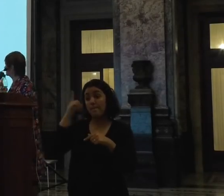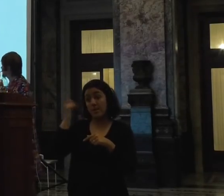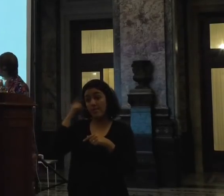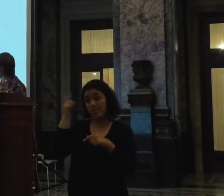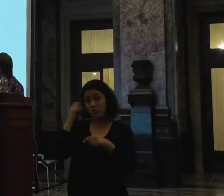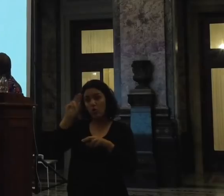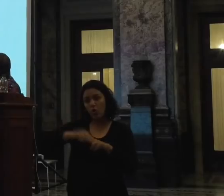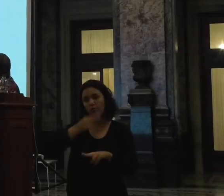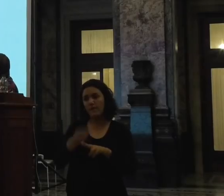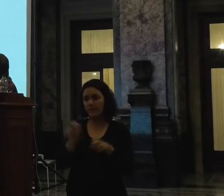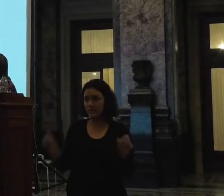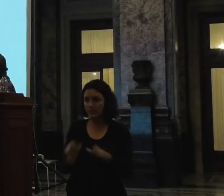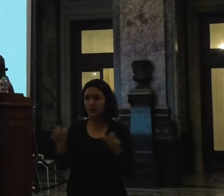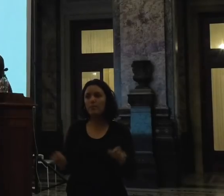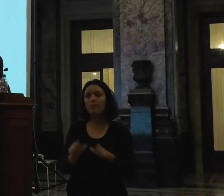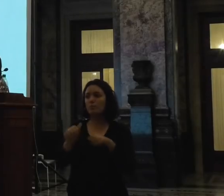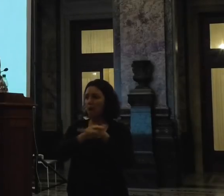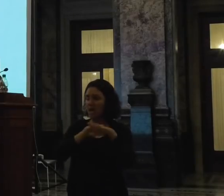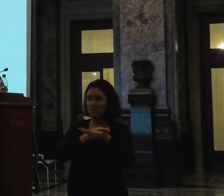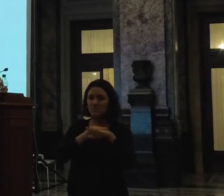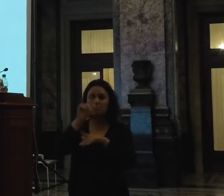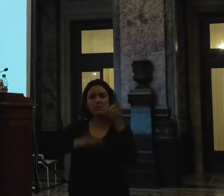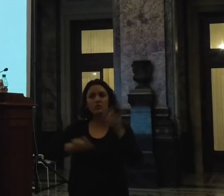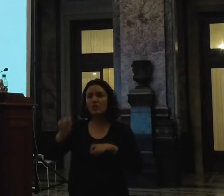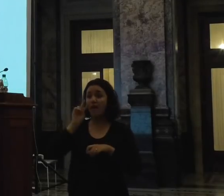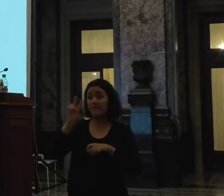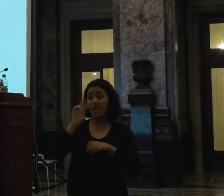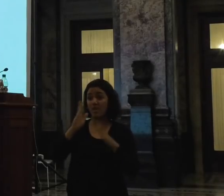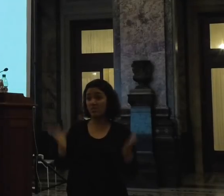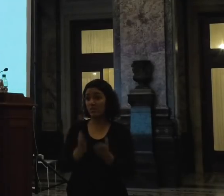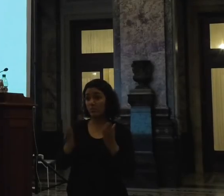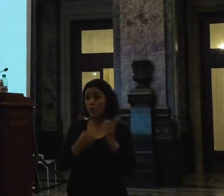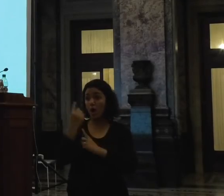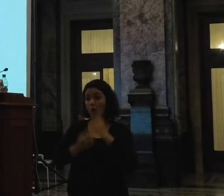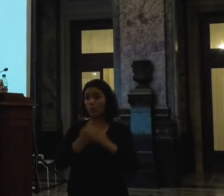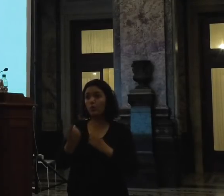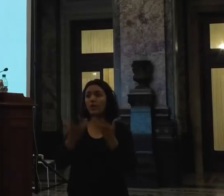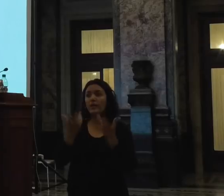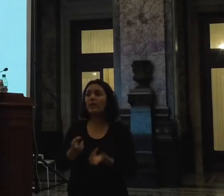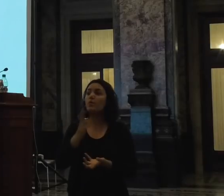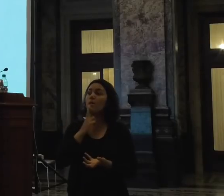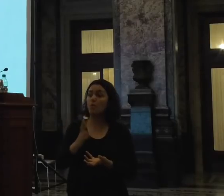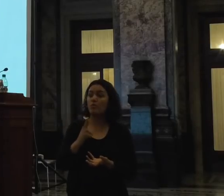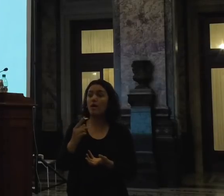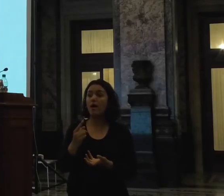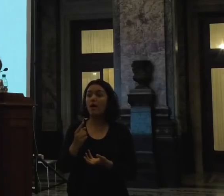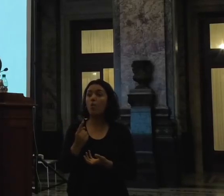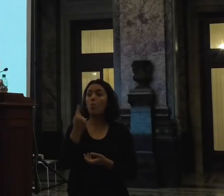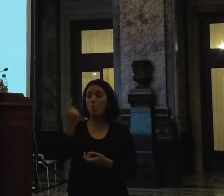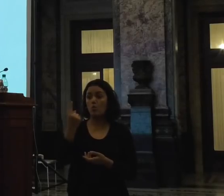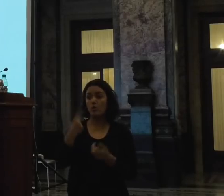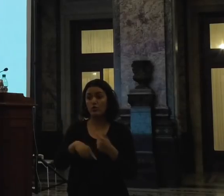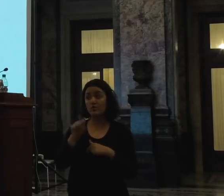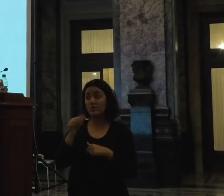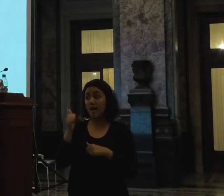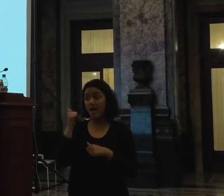vez más es muy básico, los sujetos ven dos estímulos y les vamos a pedir que respondan a una, y aquí está